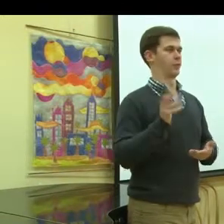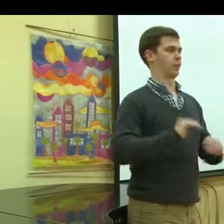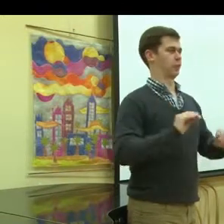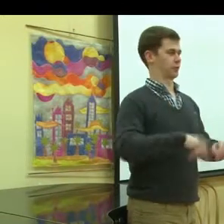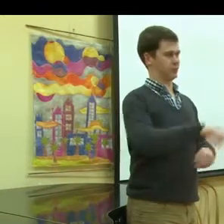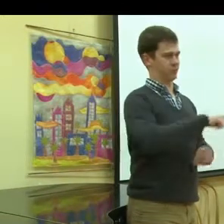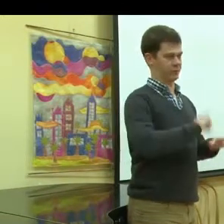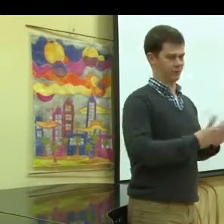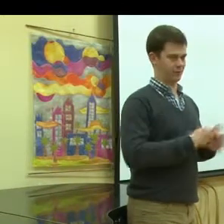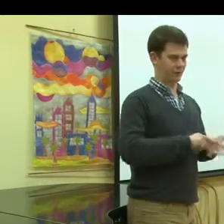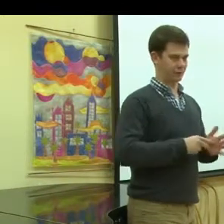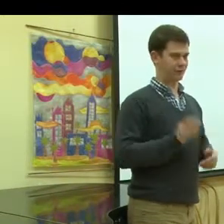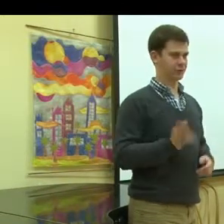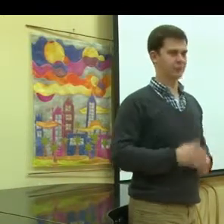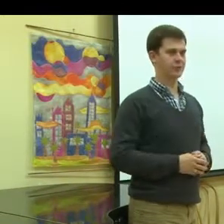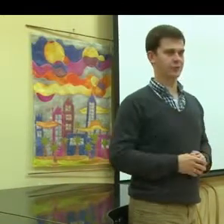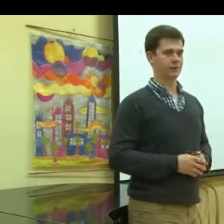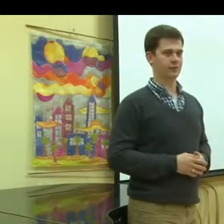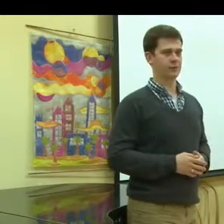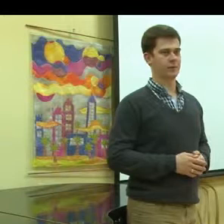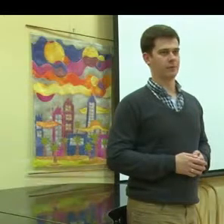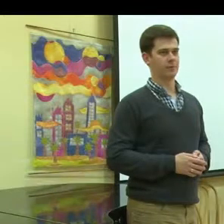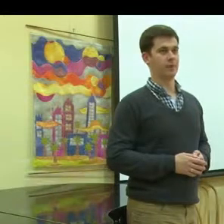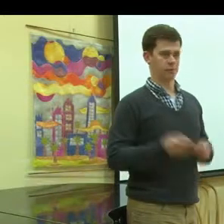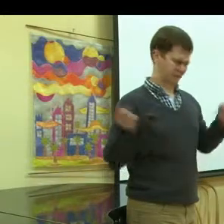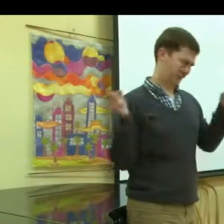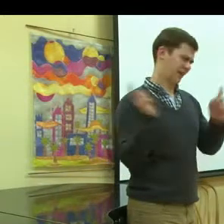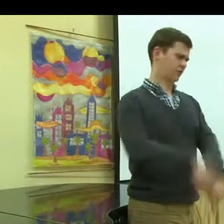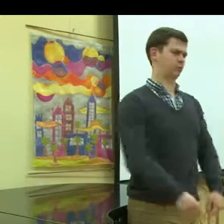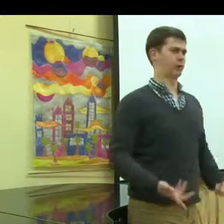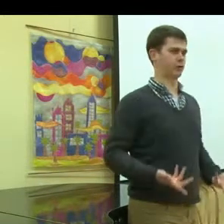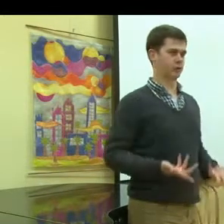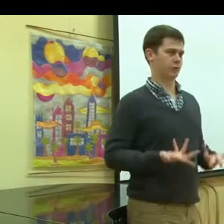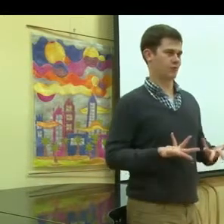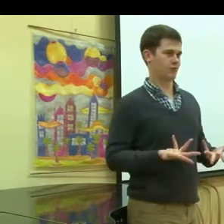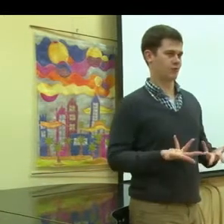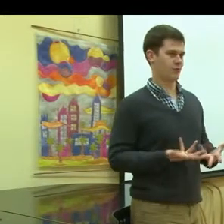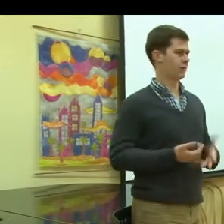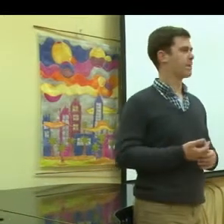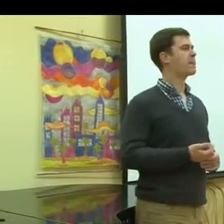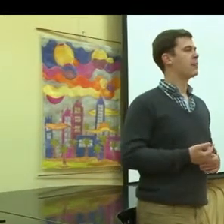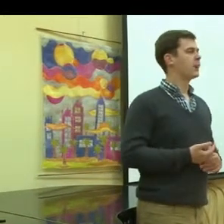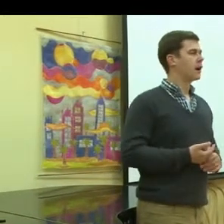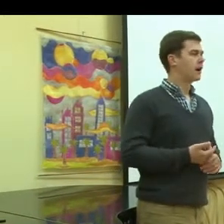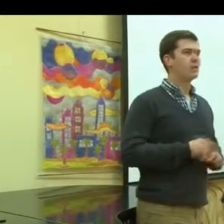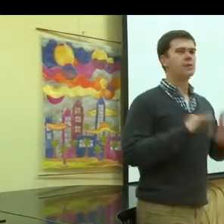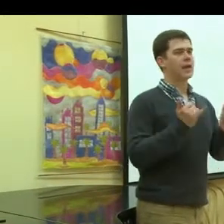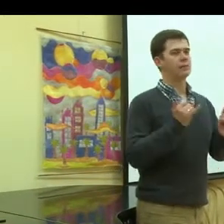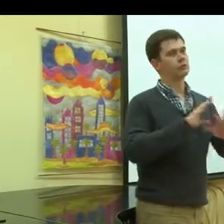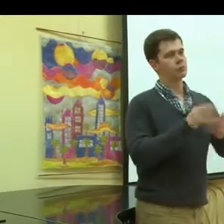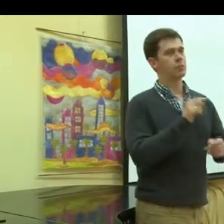miejsce. Tak, myślę, że to jest kwestia wszystko do ustalenia i do dogrania. El que esté interesado, sea hombre o